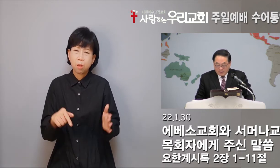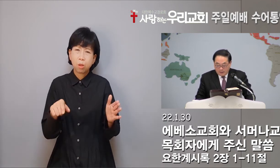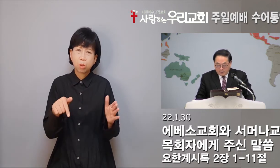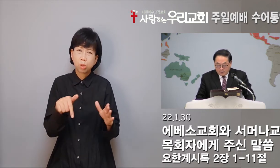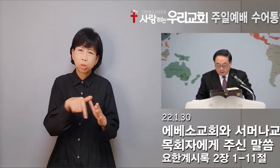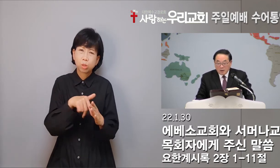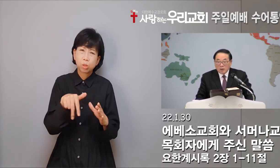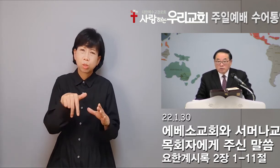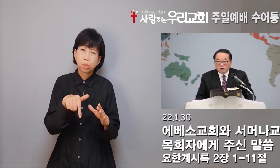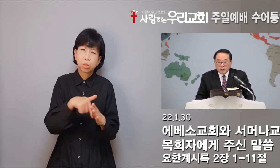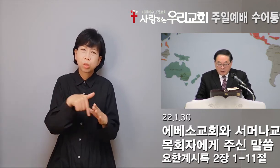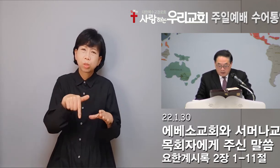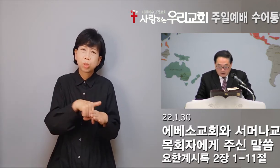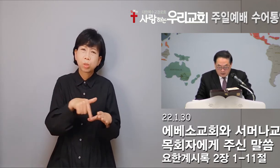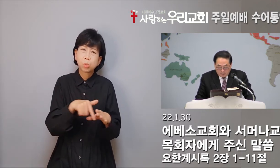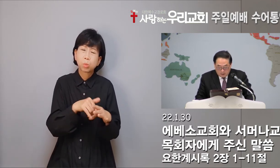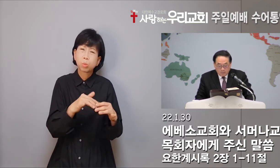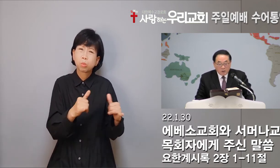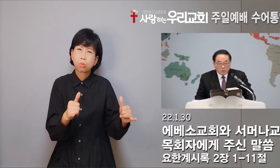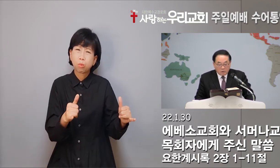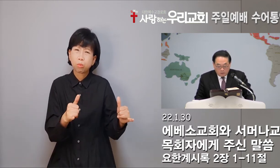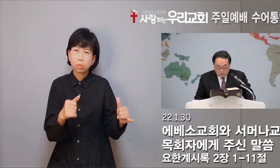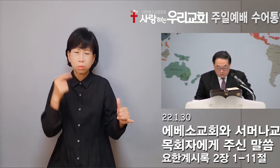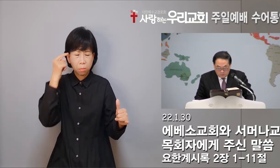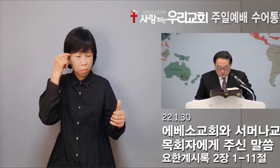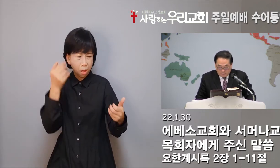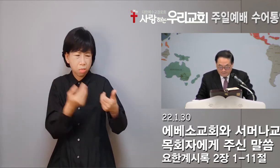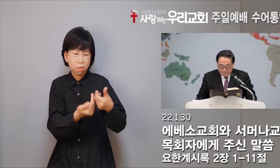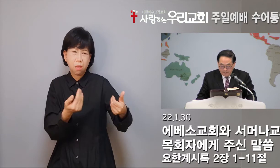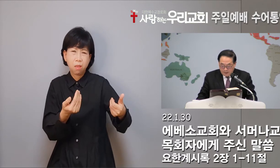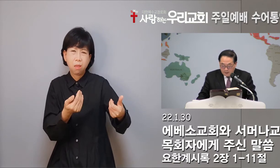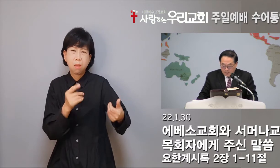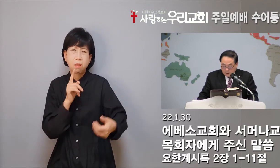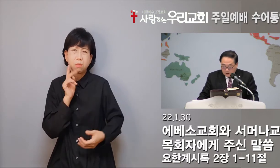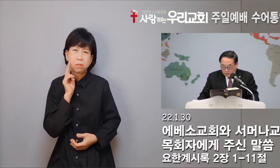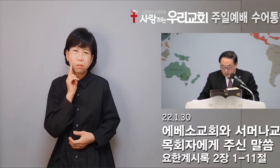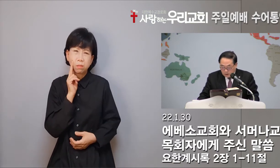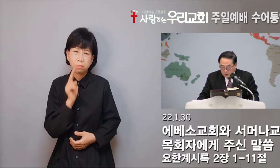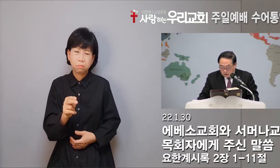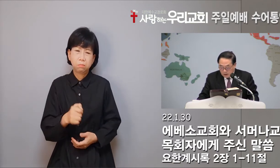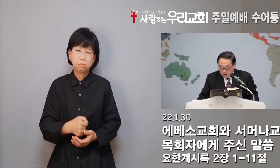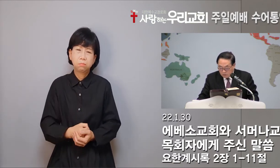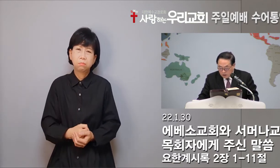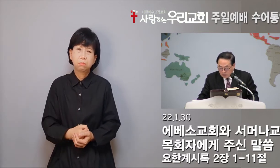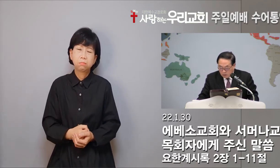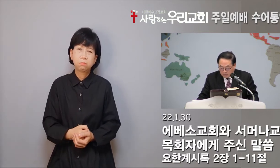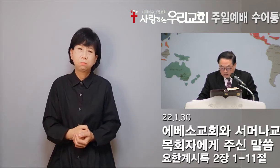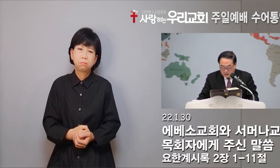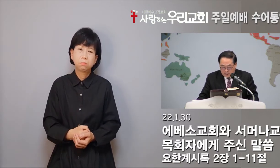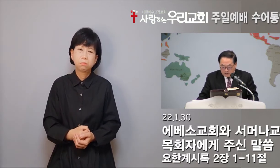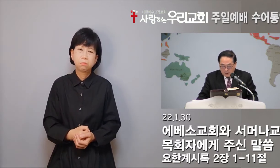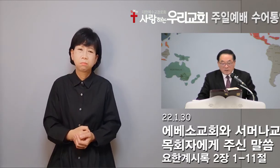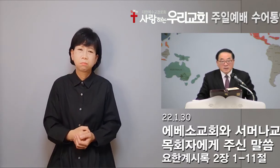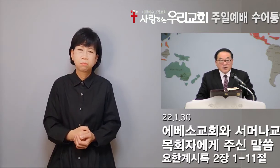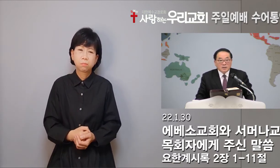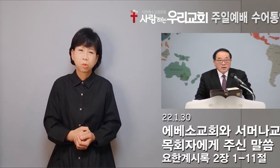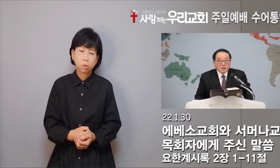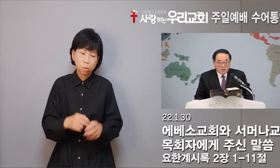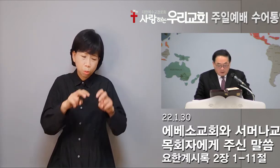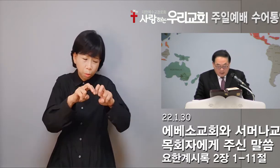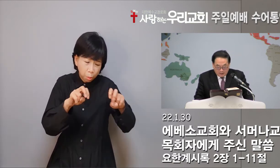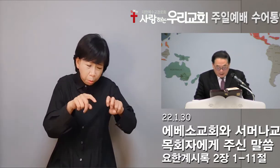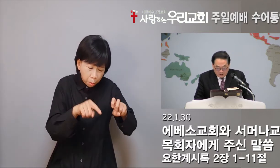기독교를 반대했던 유대인들에게서 비롯된 걸로 보입니다. 그리스도께서 그들이 유대인이라고 자칭하지만